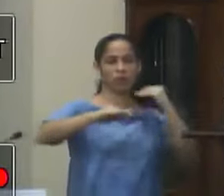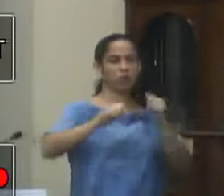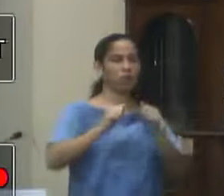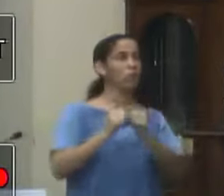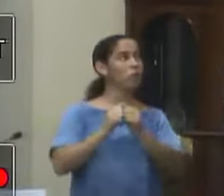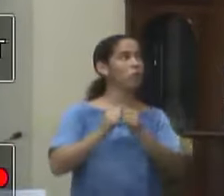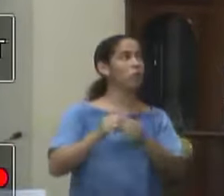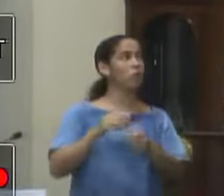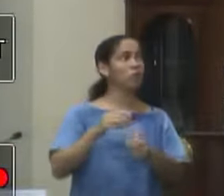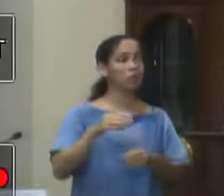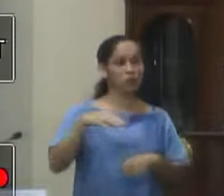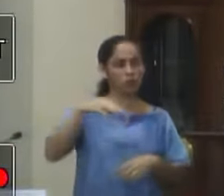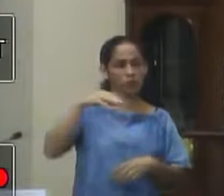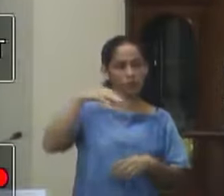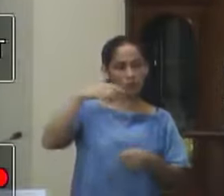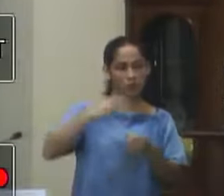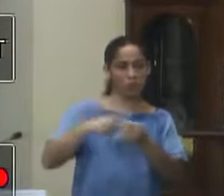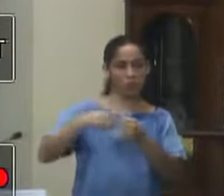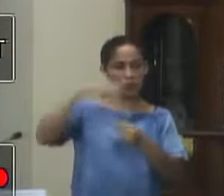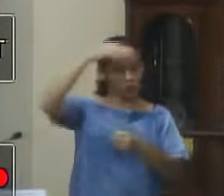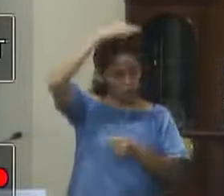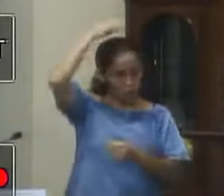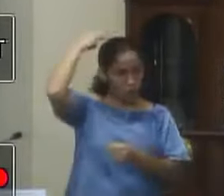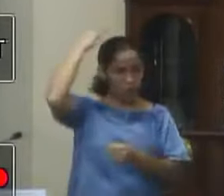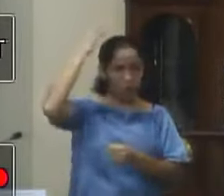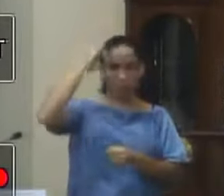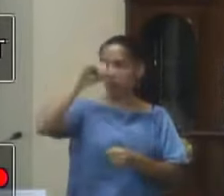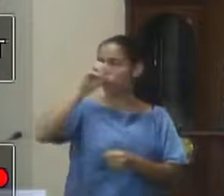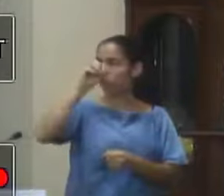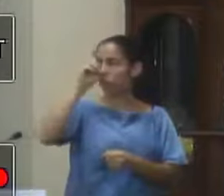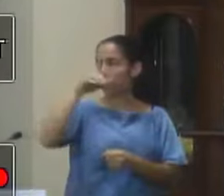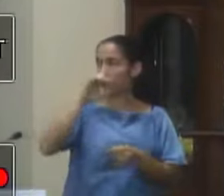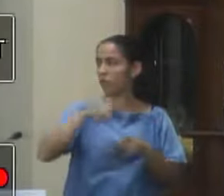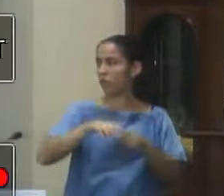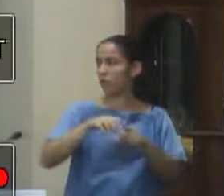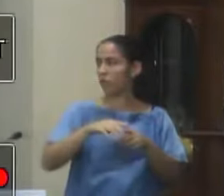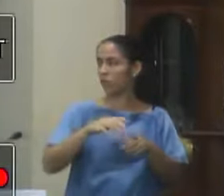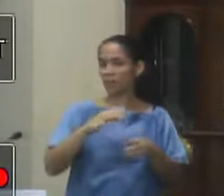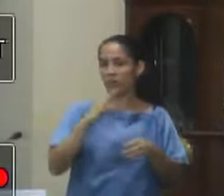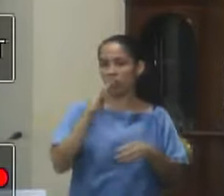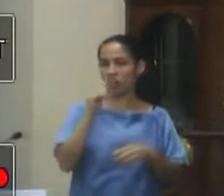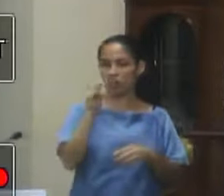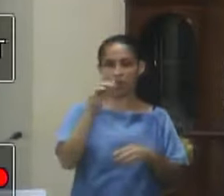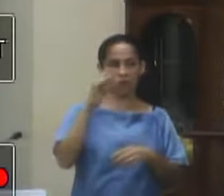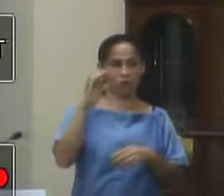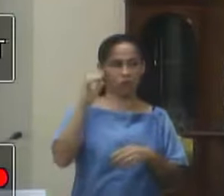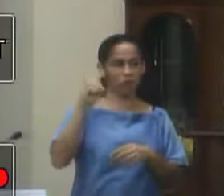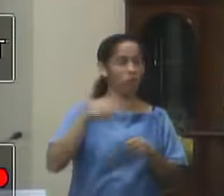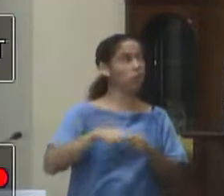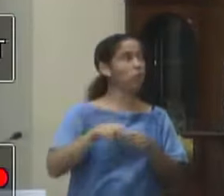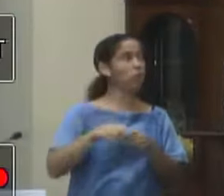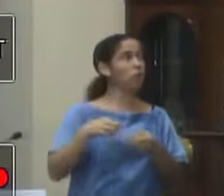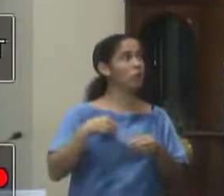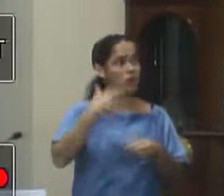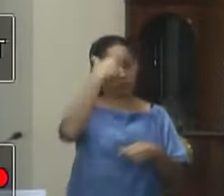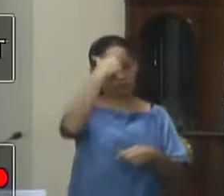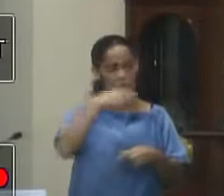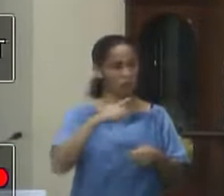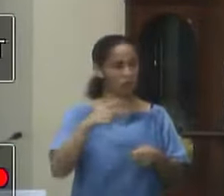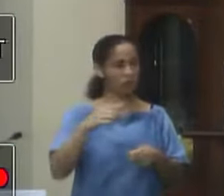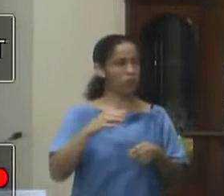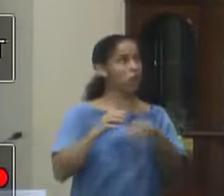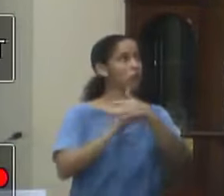do São José das Palmeiras, Jardim Valença, do Barroso e Carambita. Confesso que, da minha parte, a CEDAI não